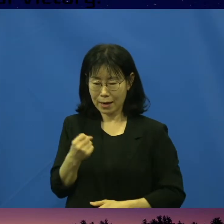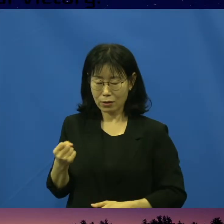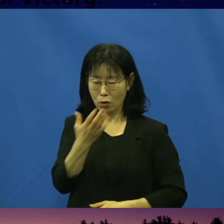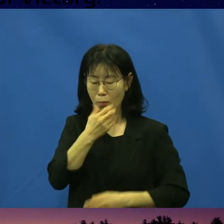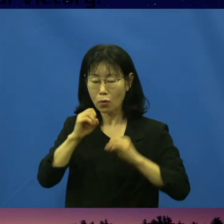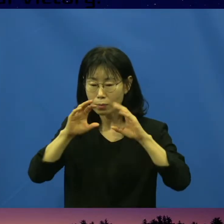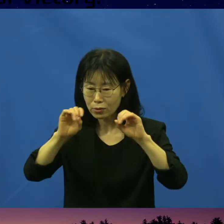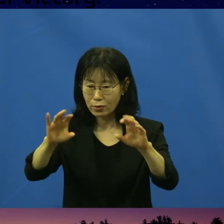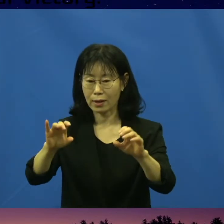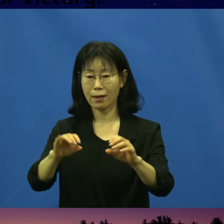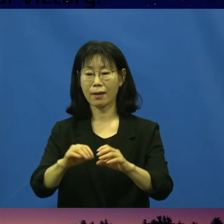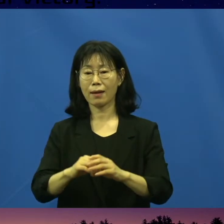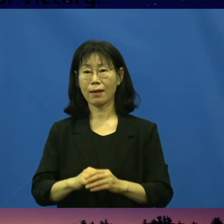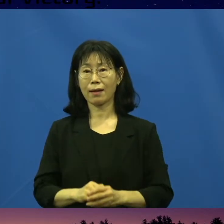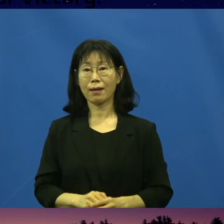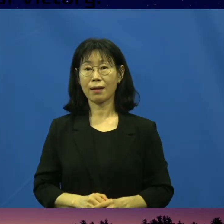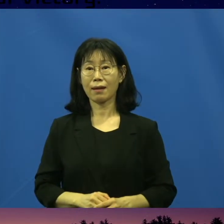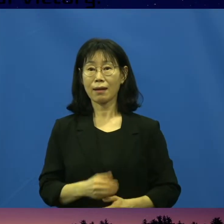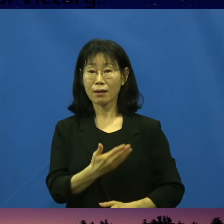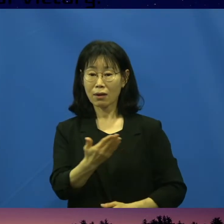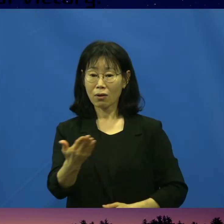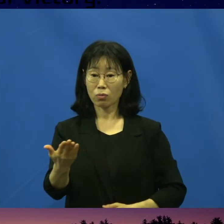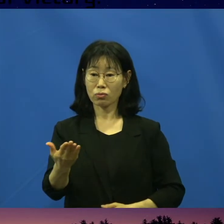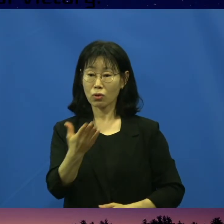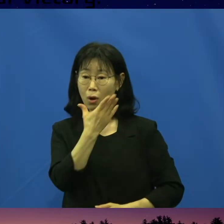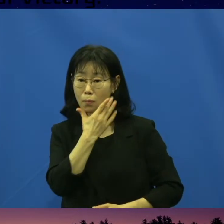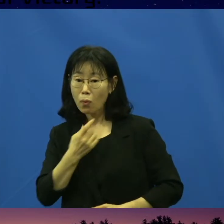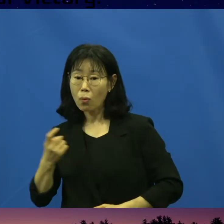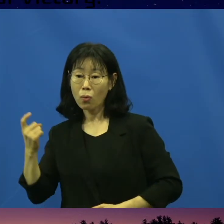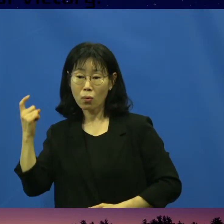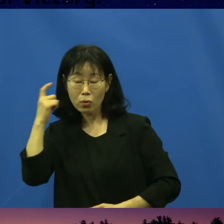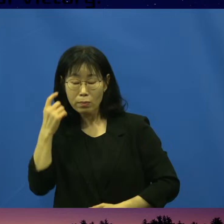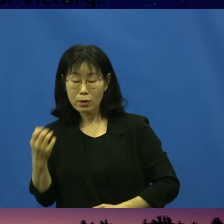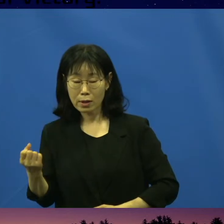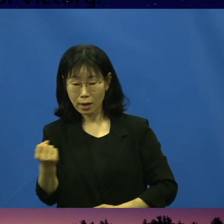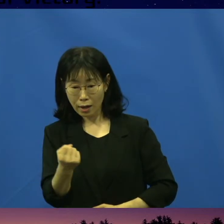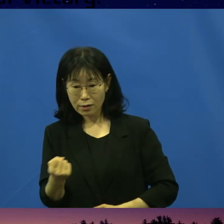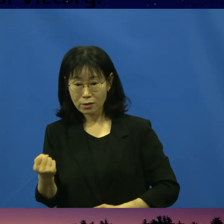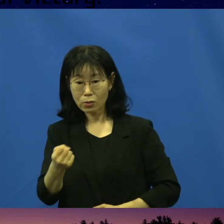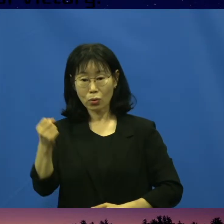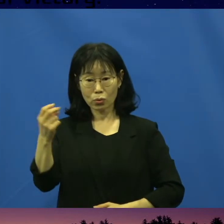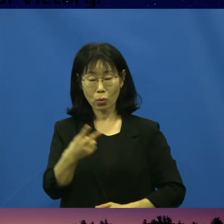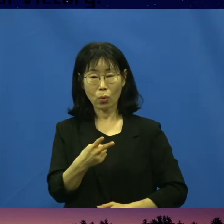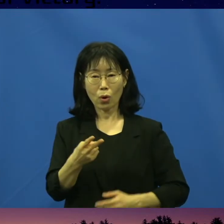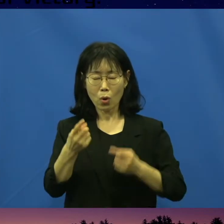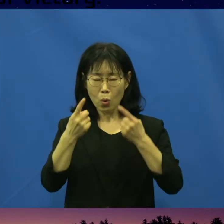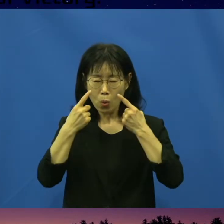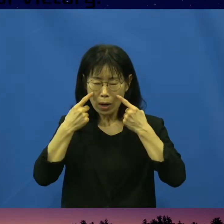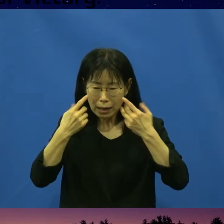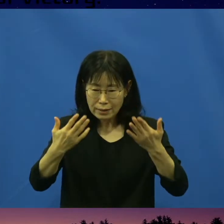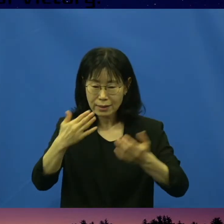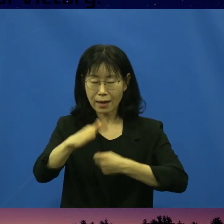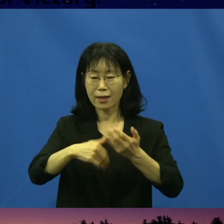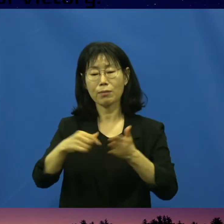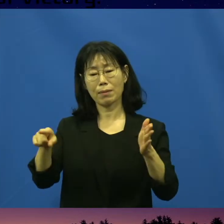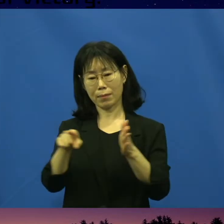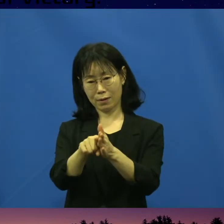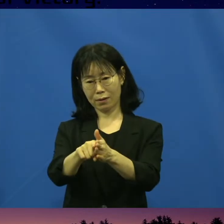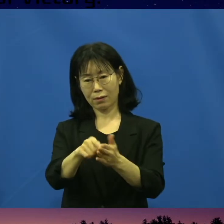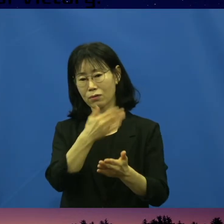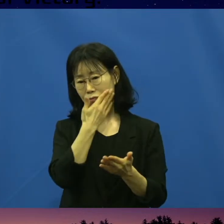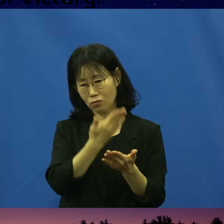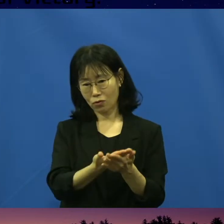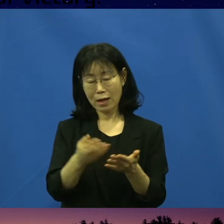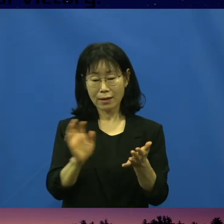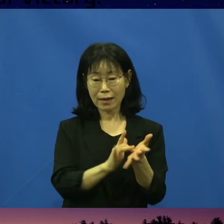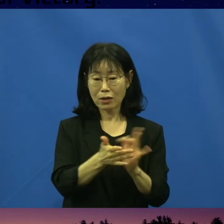여러분, 이게 맞아야 돼요. 여러분, 복음을 가지고 있을 뿐만 아니라 그 복음을 확실히 믿어야 돼요. 예수를